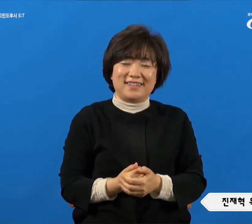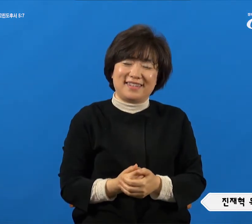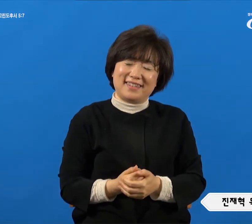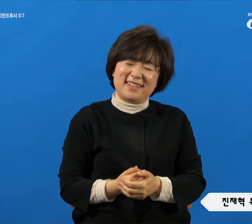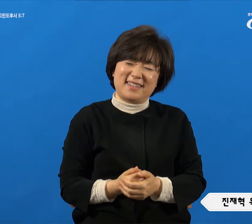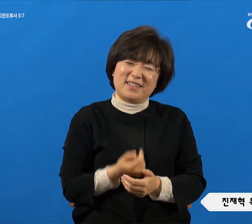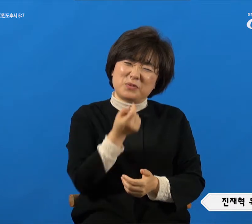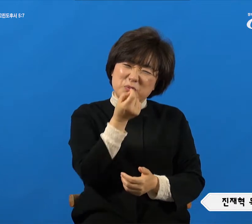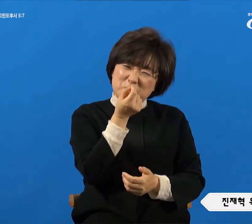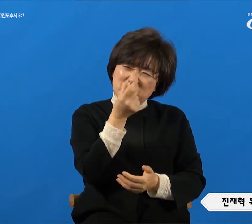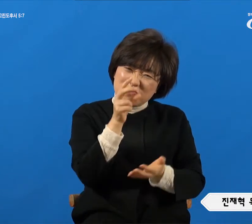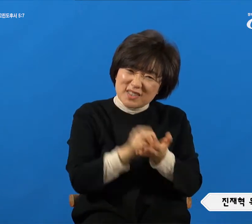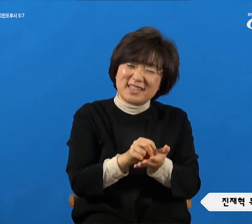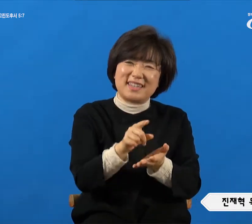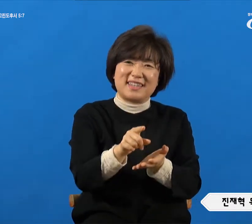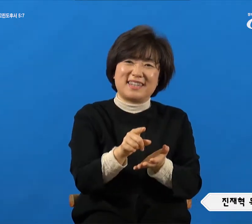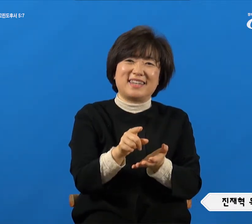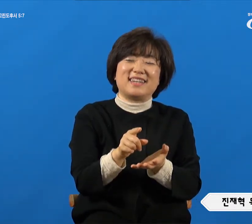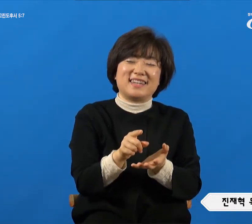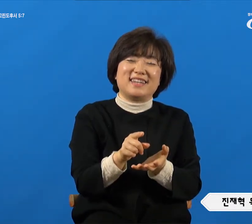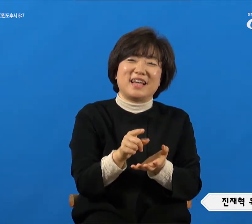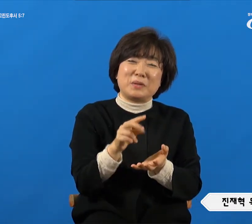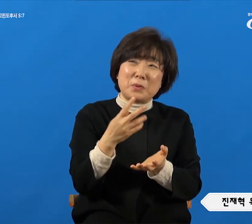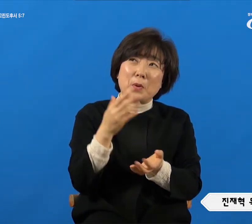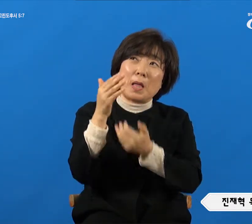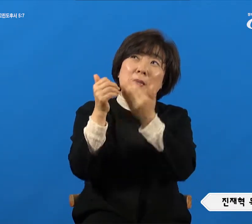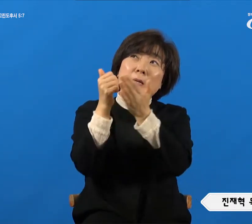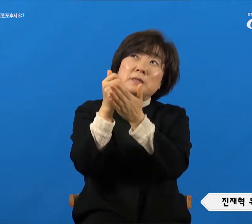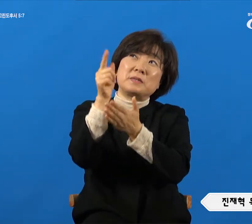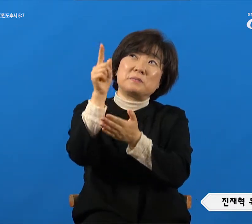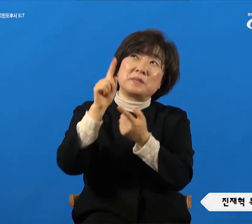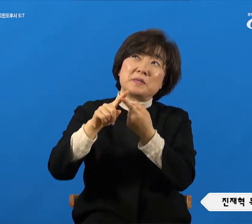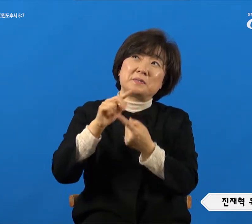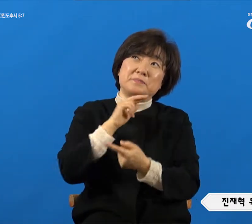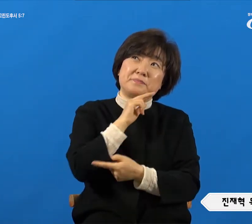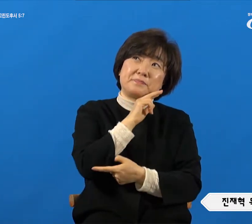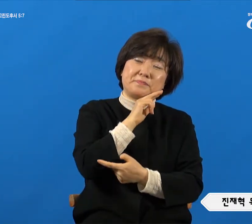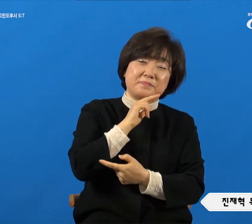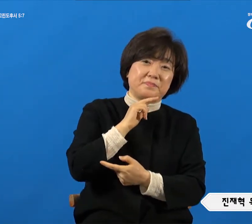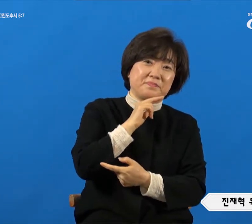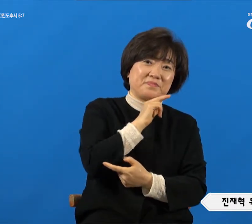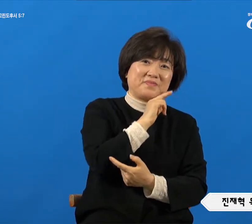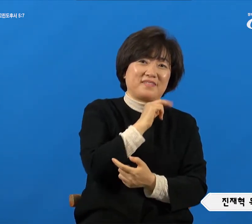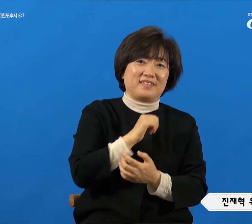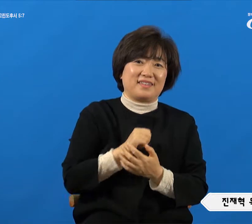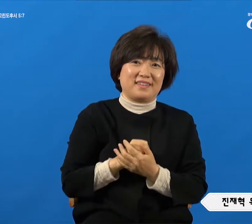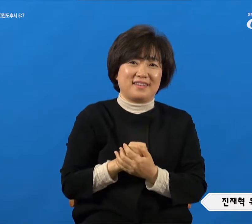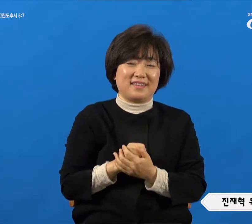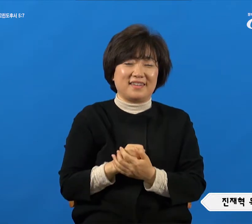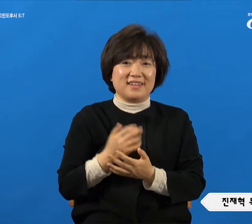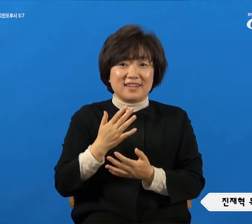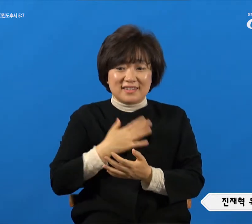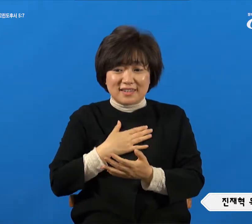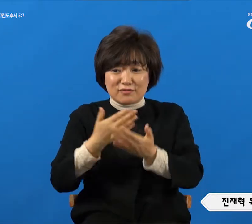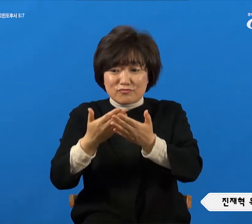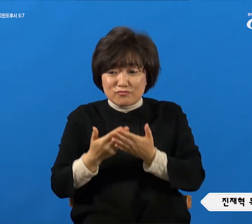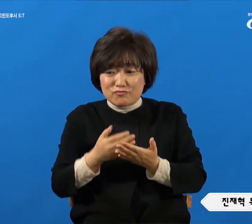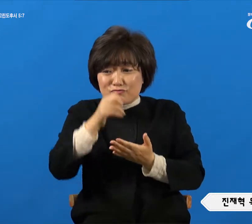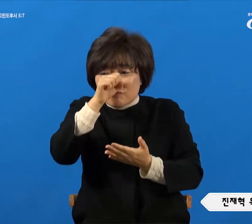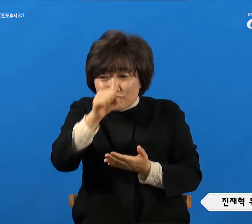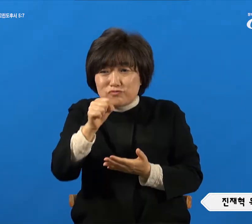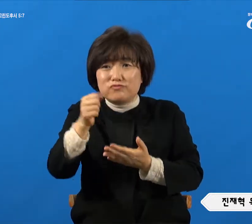조그만 문제에도 하나님의 선하심을 의심하고 우리를 향해 가장 좋은 것을